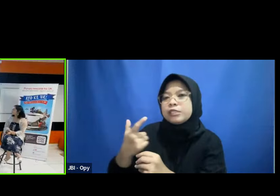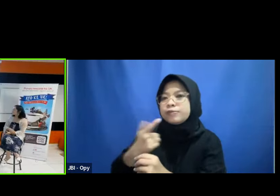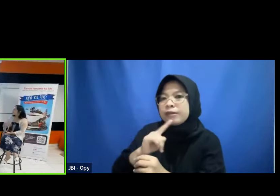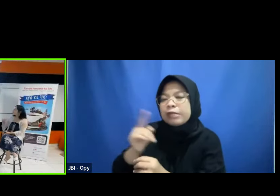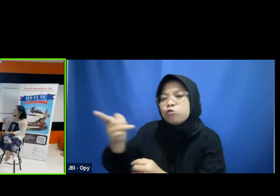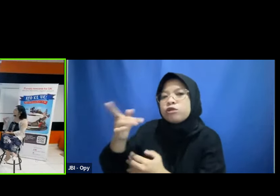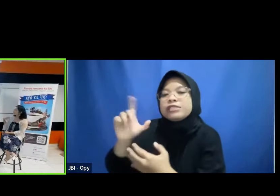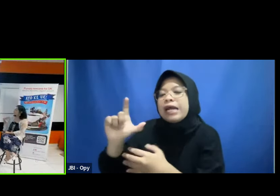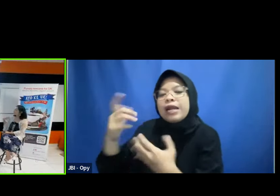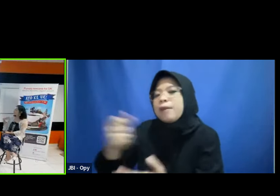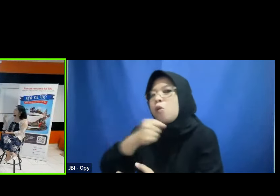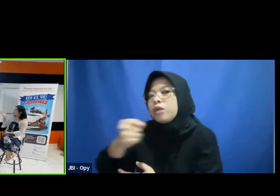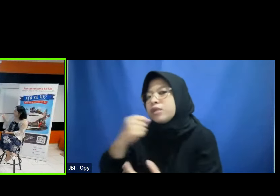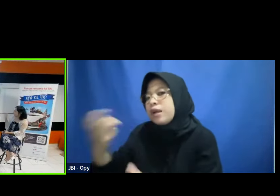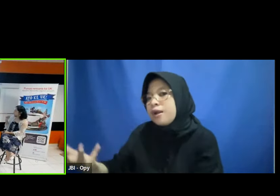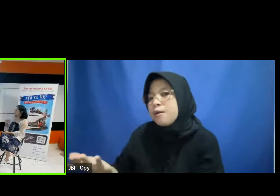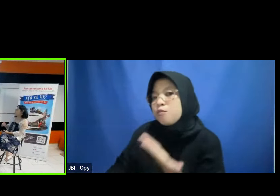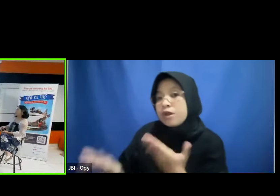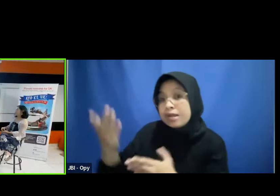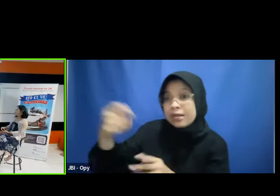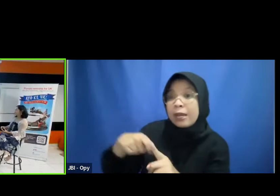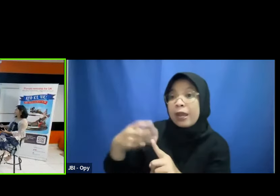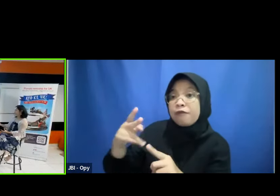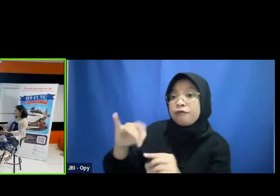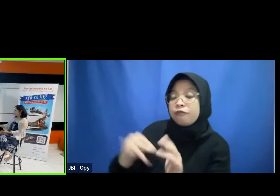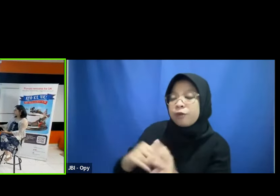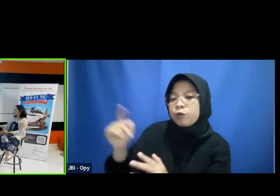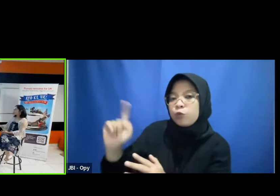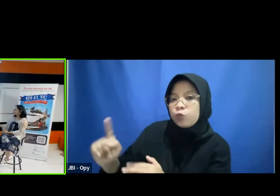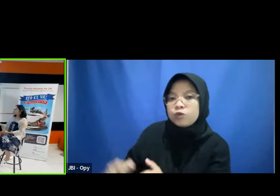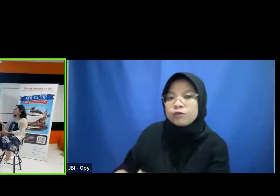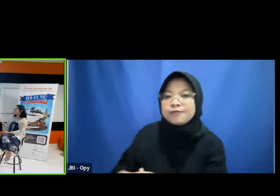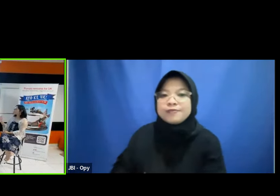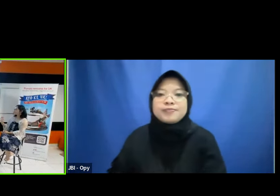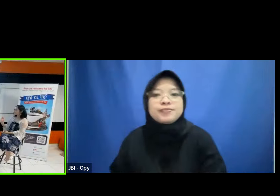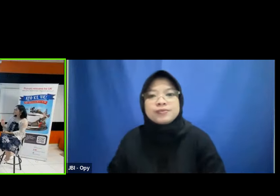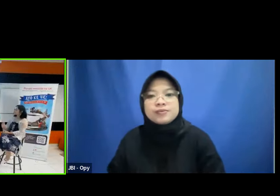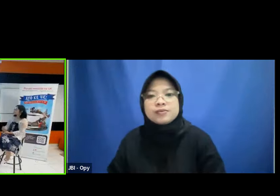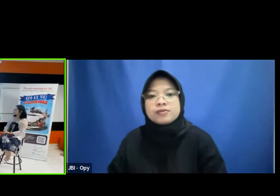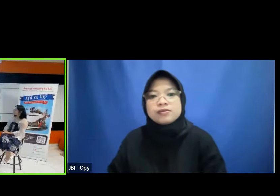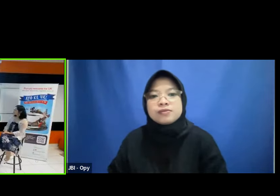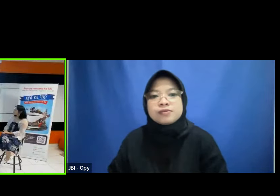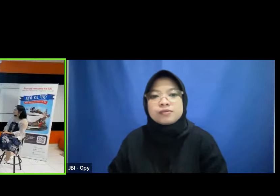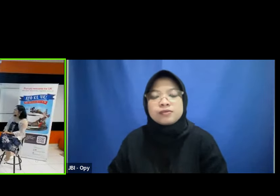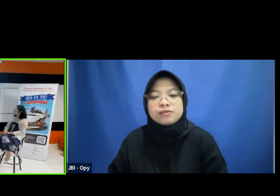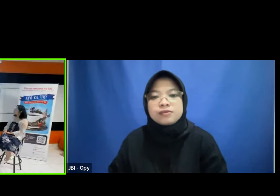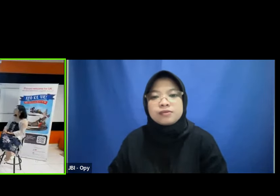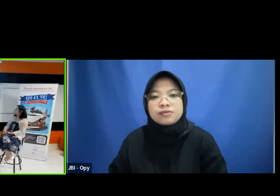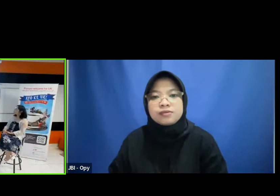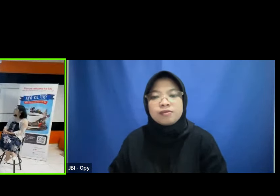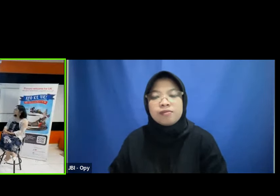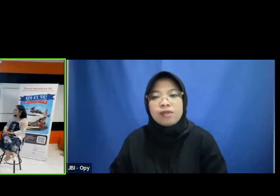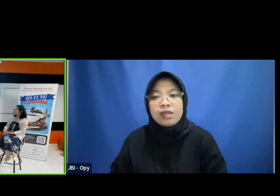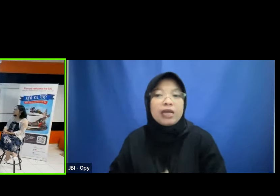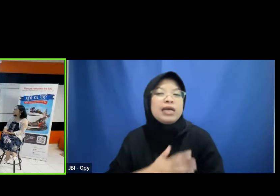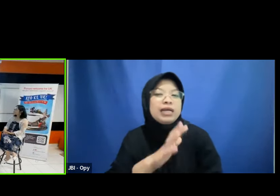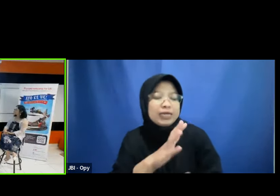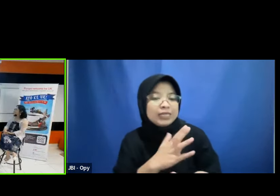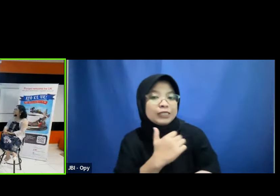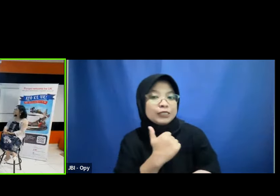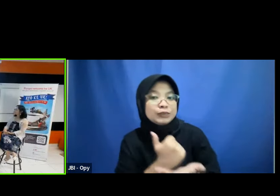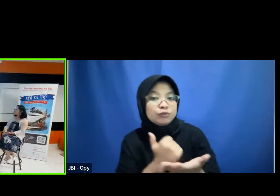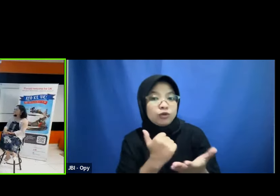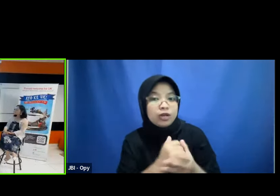gitu mungkin dari Kak Kevin dulu yang ada di sebelah aku sebenarnya sebelum Pasti kalian